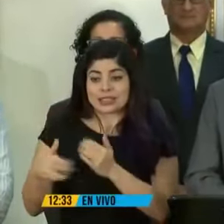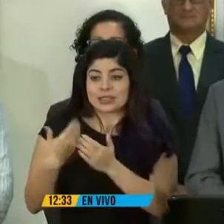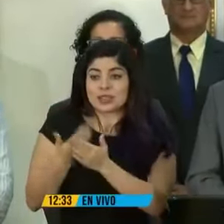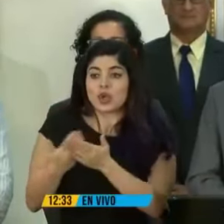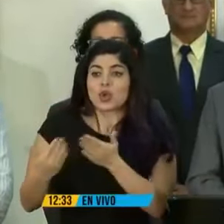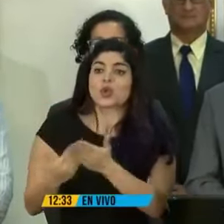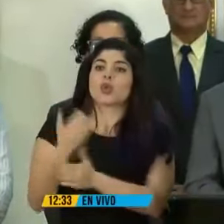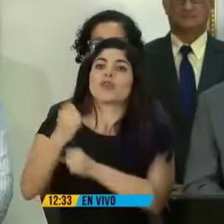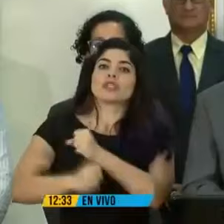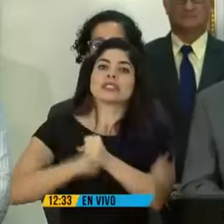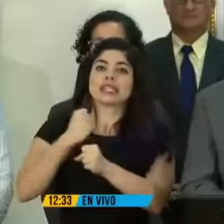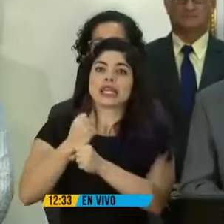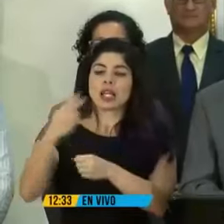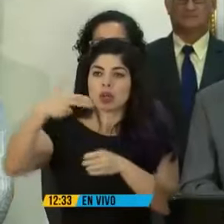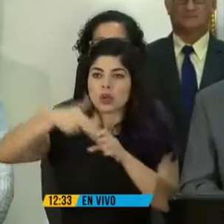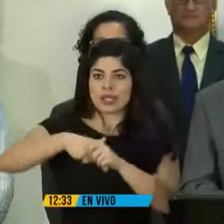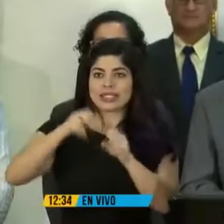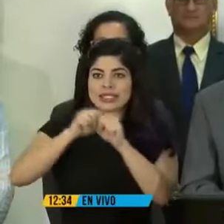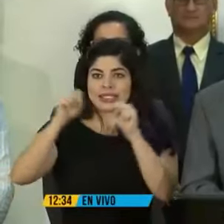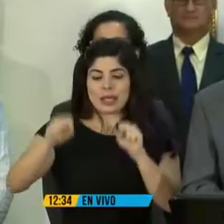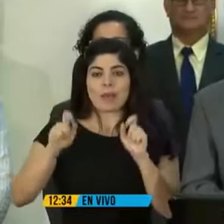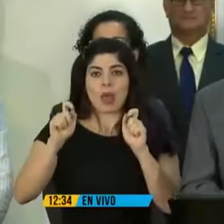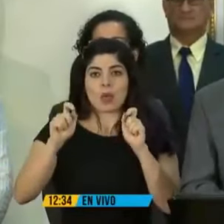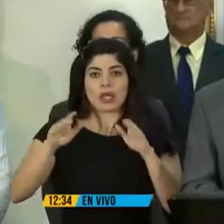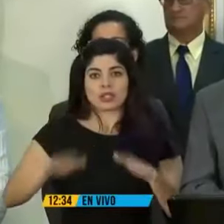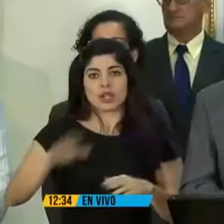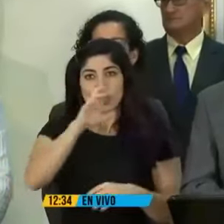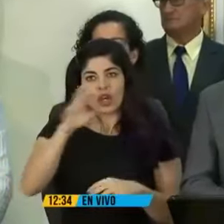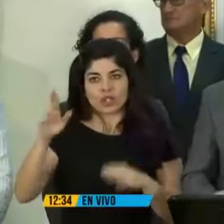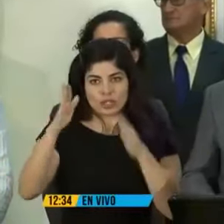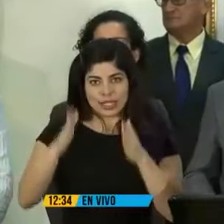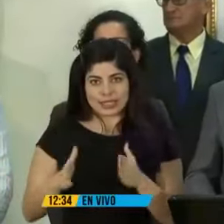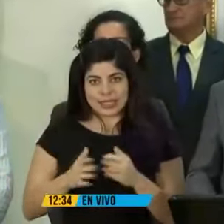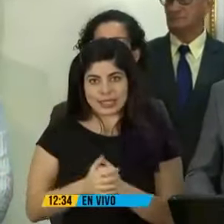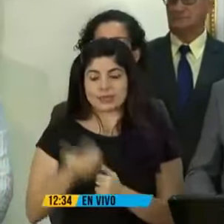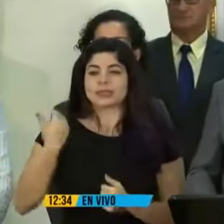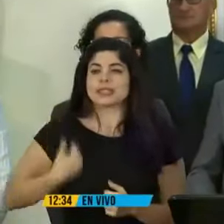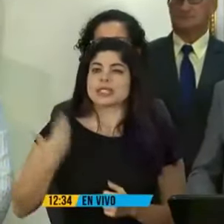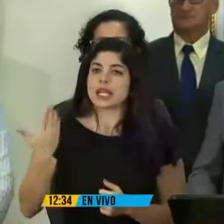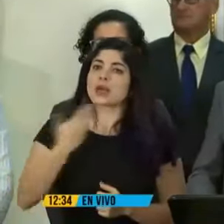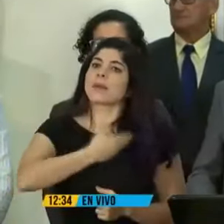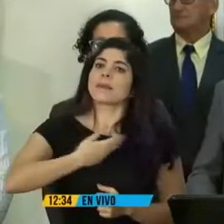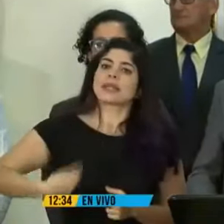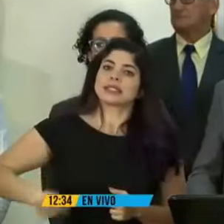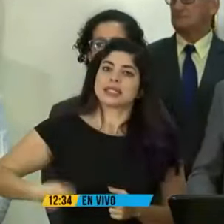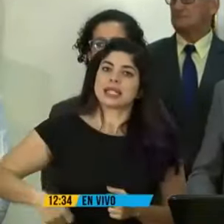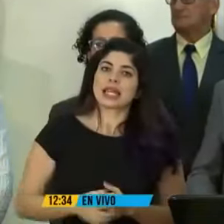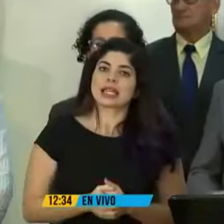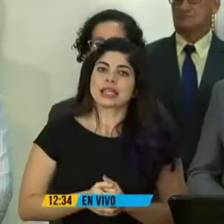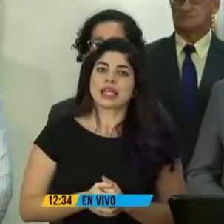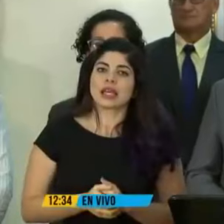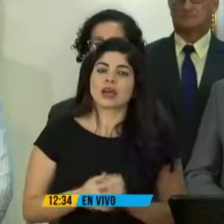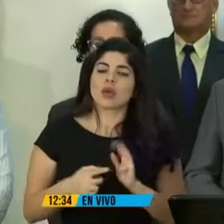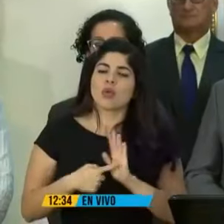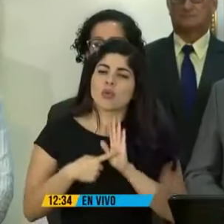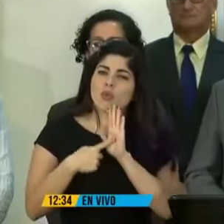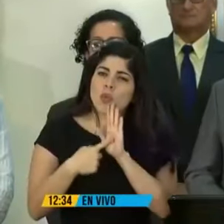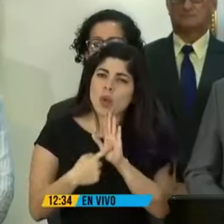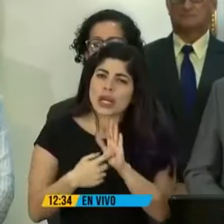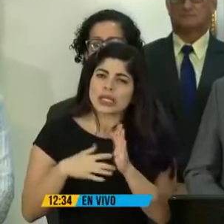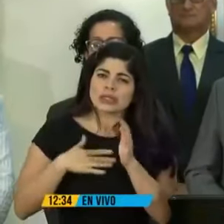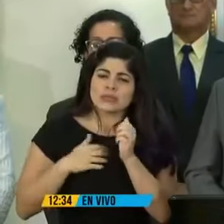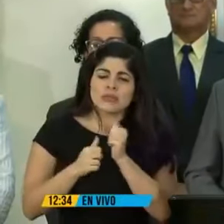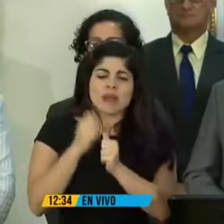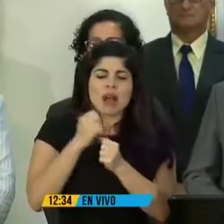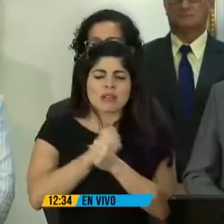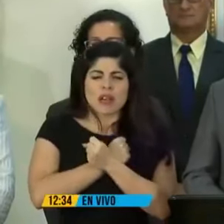nuevo siglo al sistema educativo costarricense. Señor presidente, con las muestras de mi más